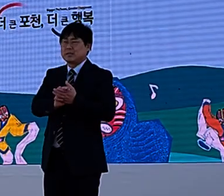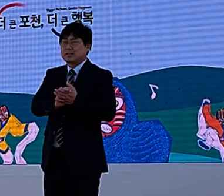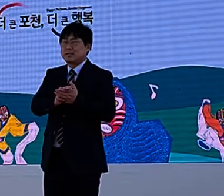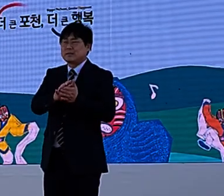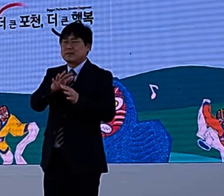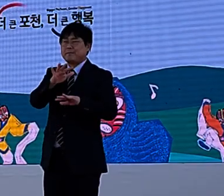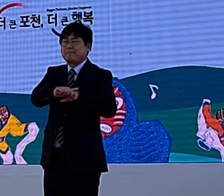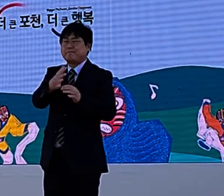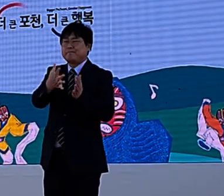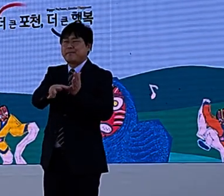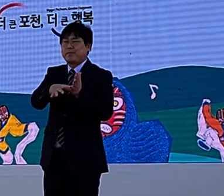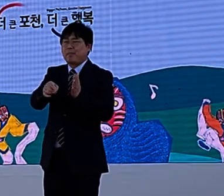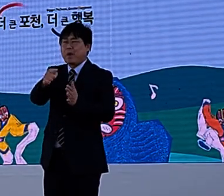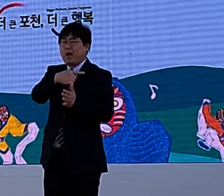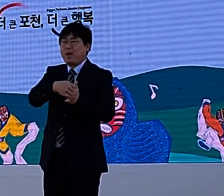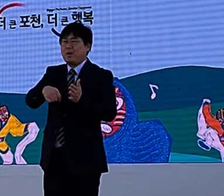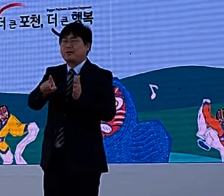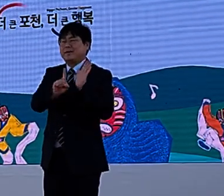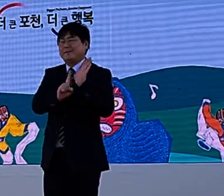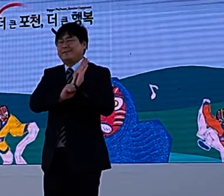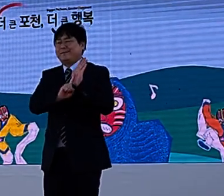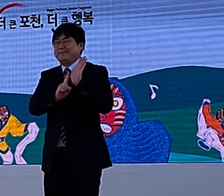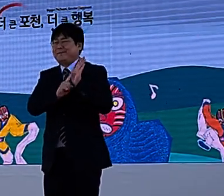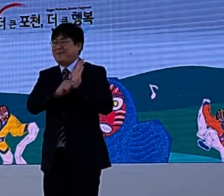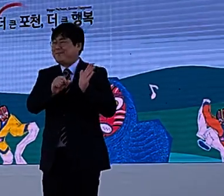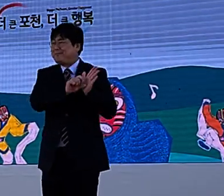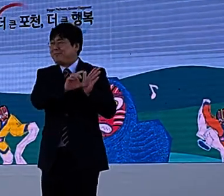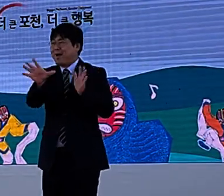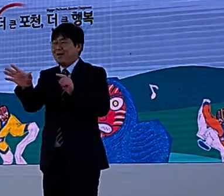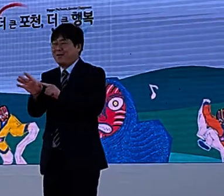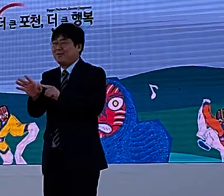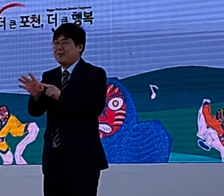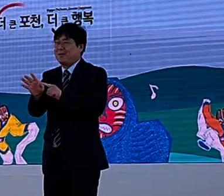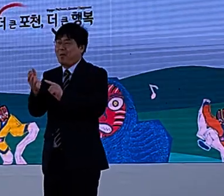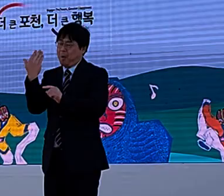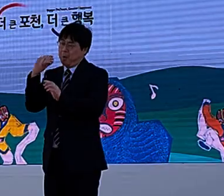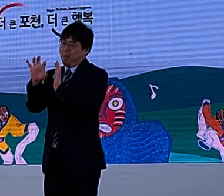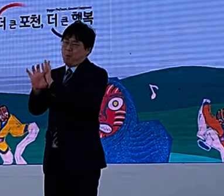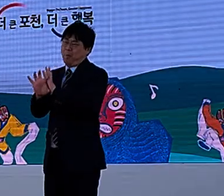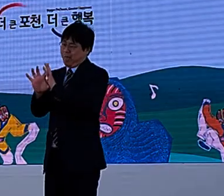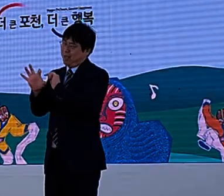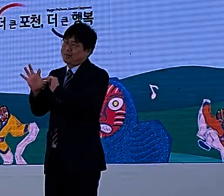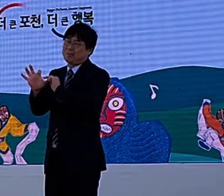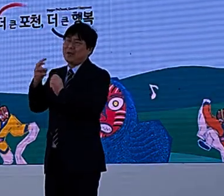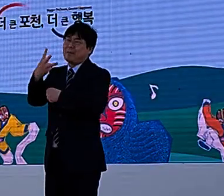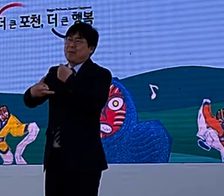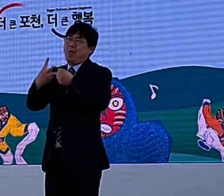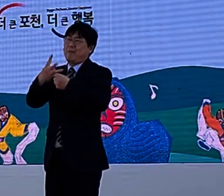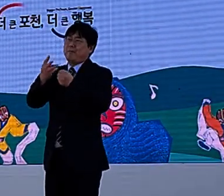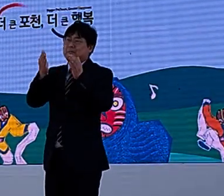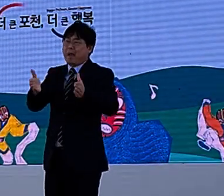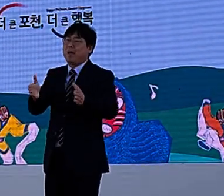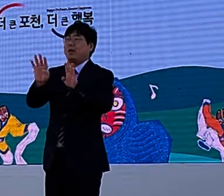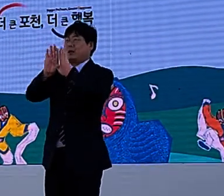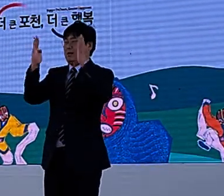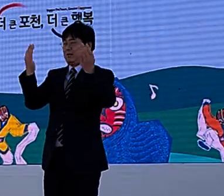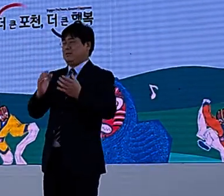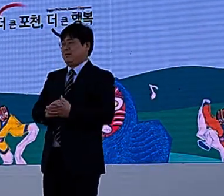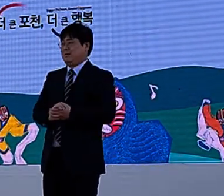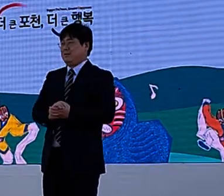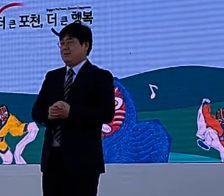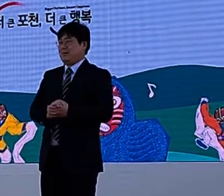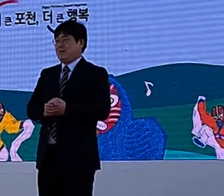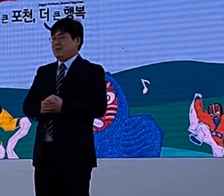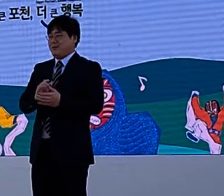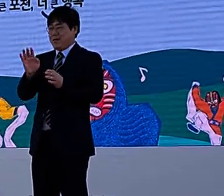모두에게 알리는 기회장으로서 코로나 이후 3년만에 개최되는 뜻깊은 자리입니다 축제 계획까지